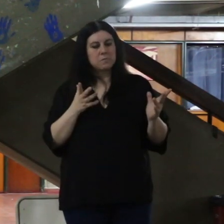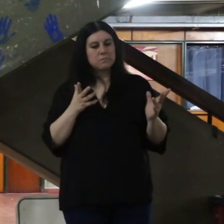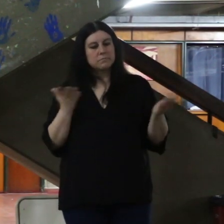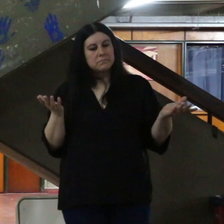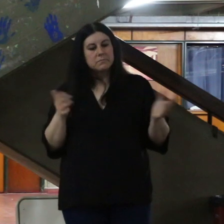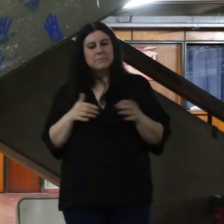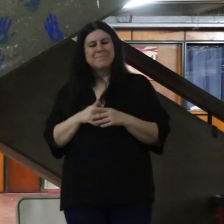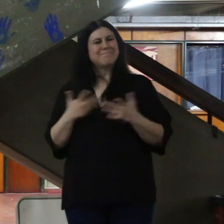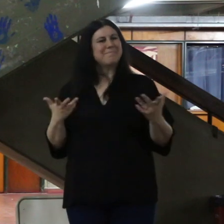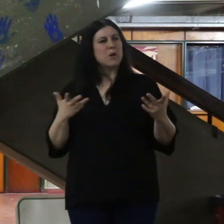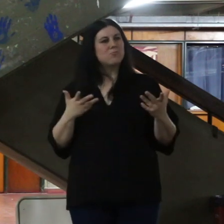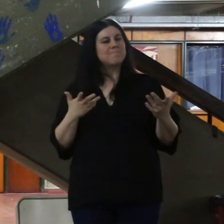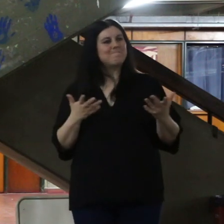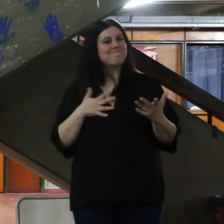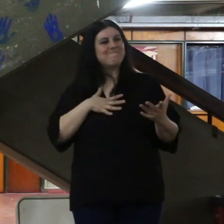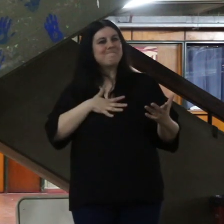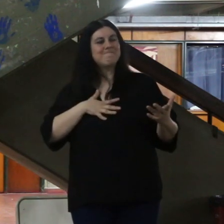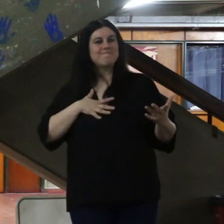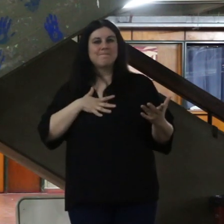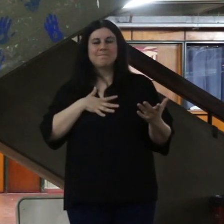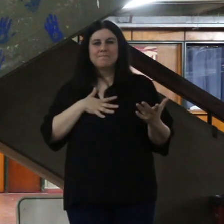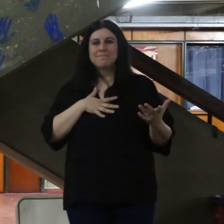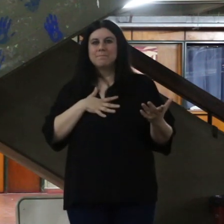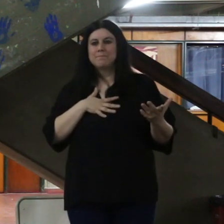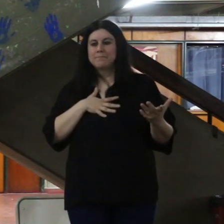una incomodidad que